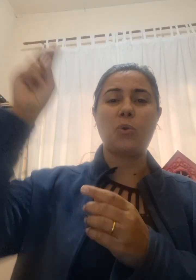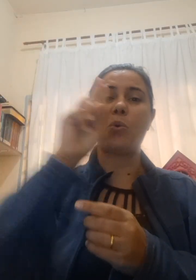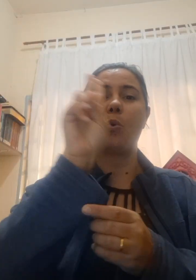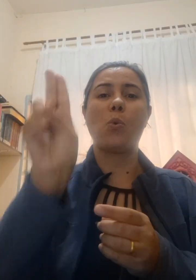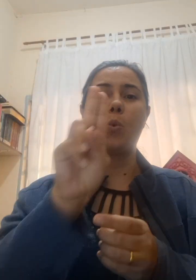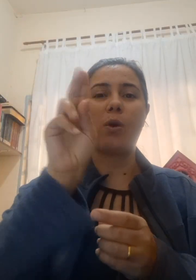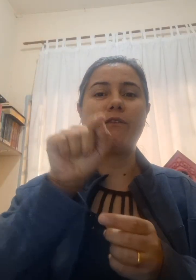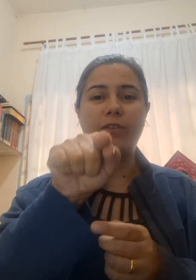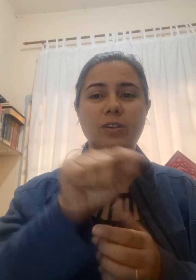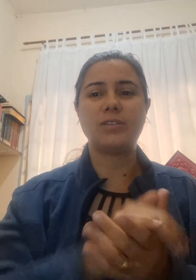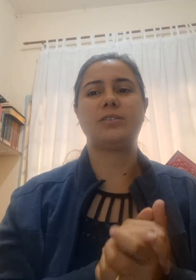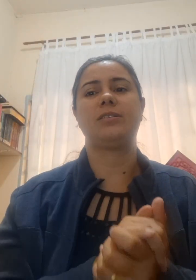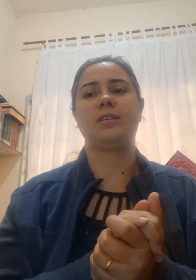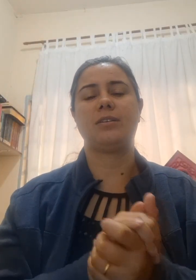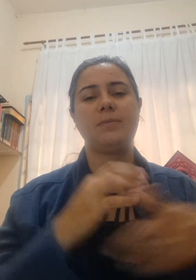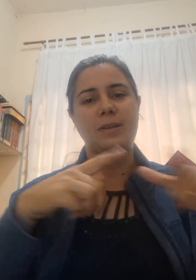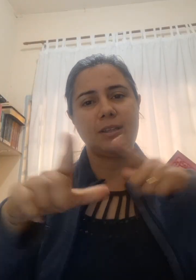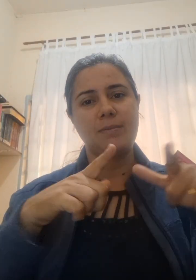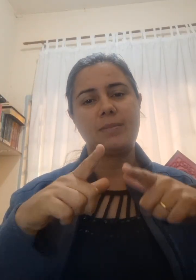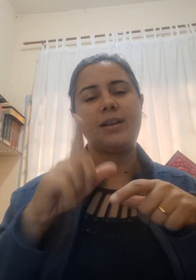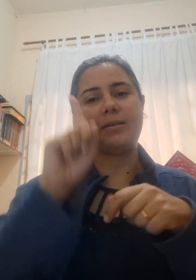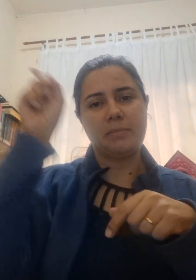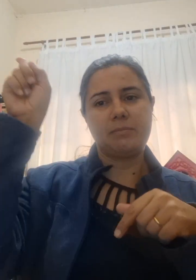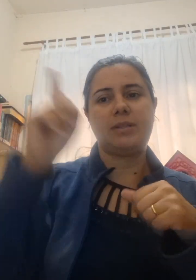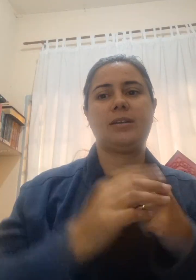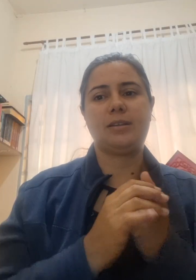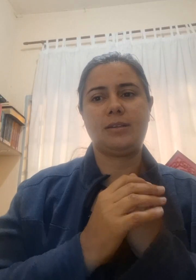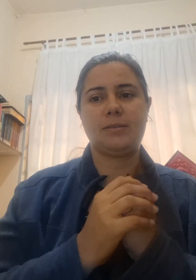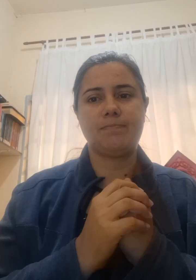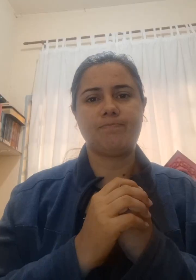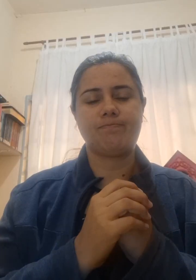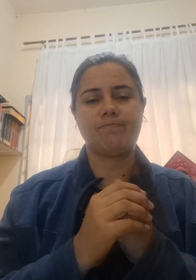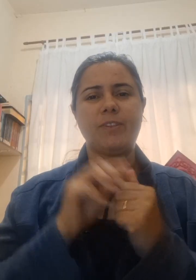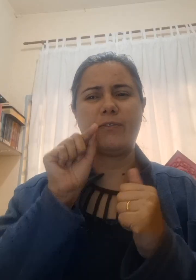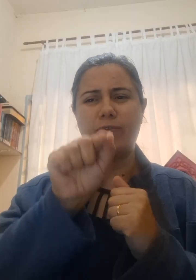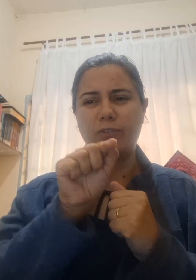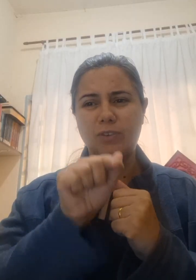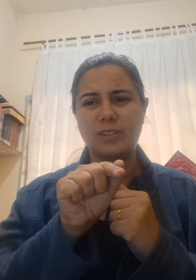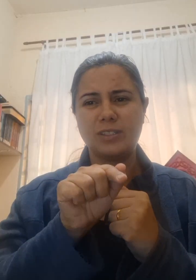Deus usa você, que Deus use você para trabalhar para Ele.